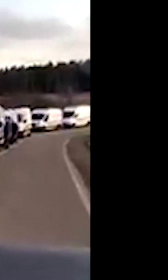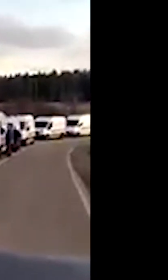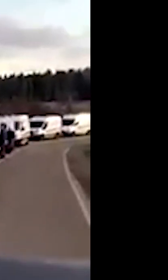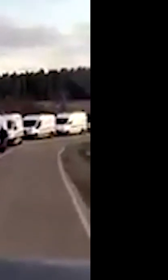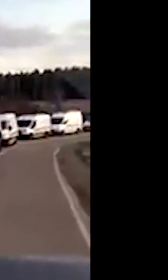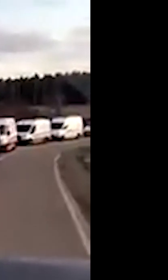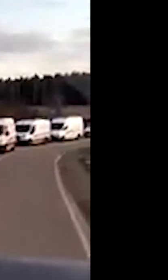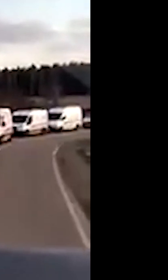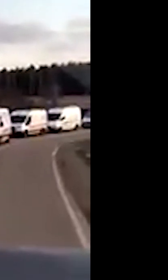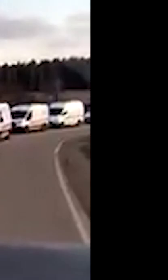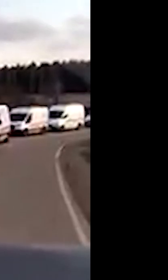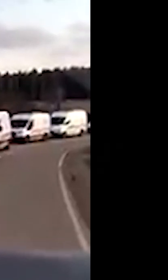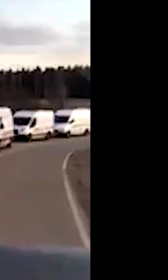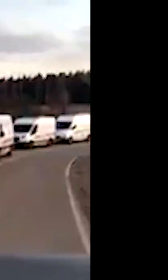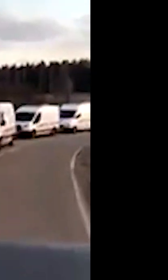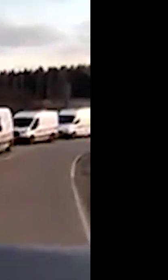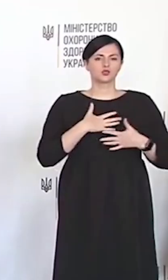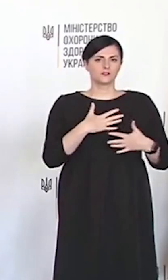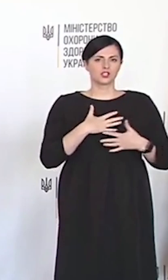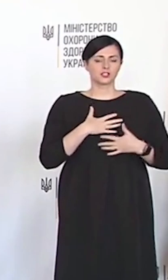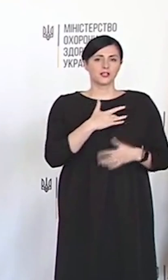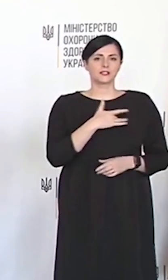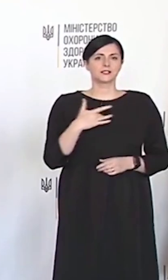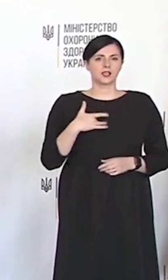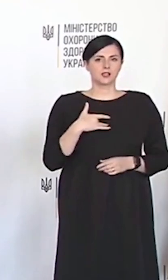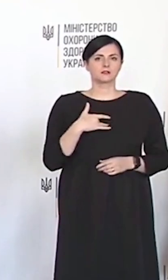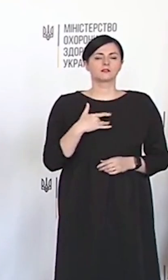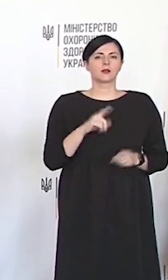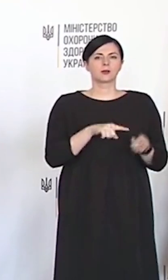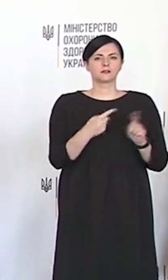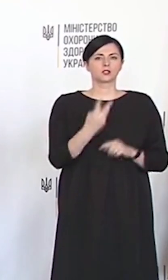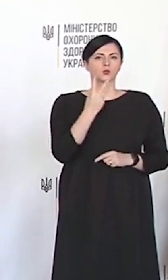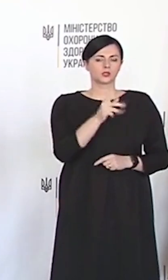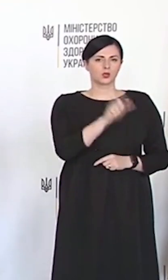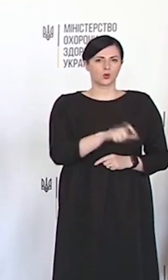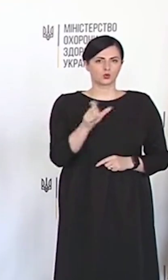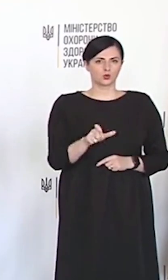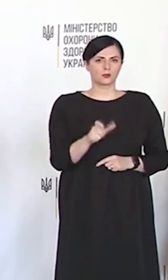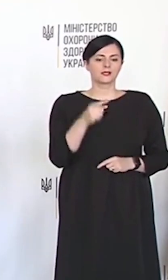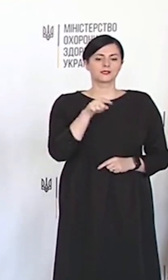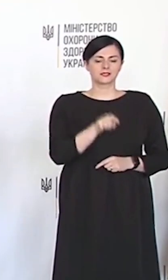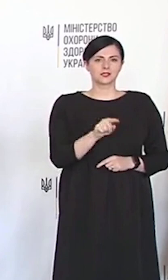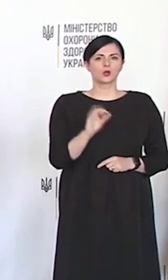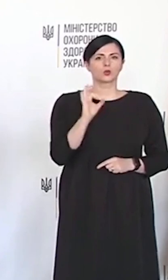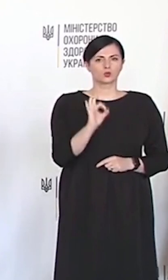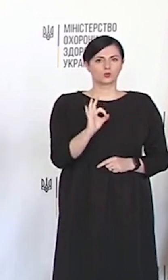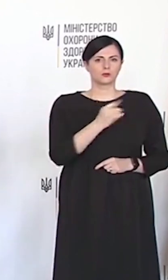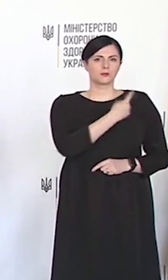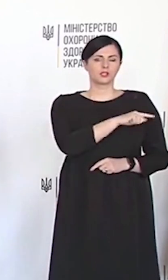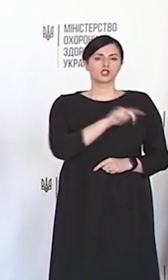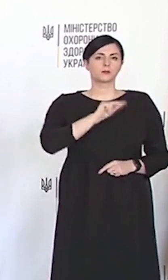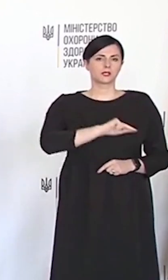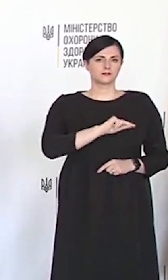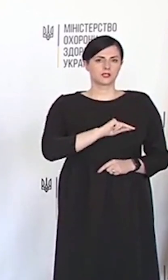9 часов. С точки зрения министра здравоохранения, в ближайшее время будет увеличено количество тестов в неделю. В настоящий